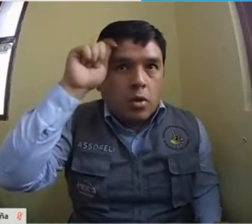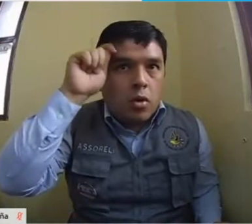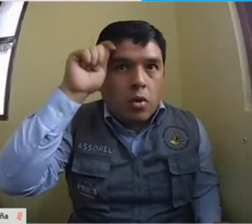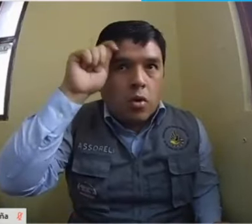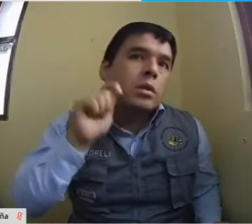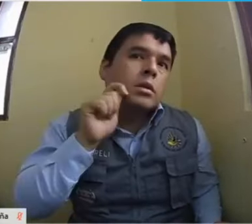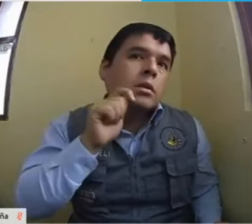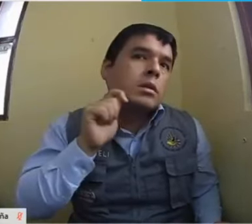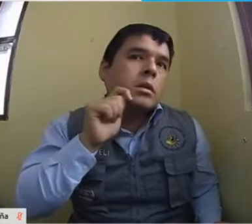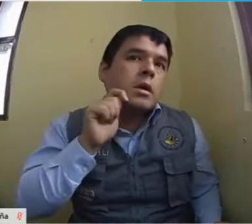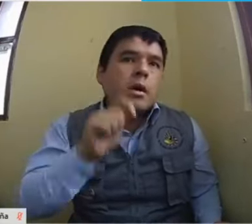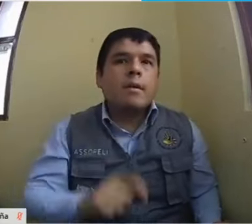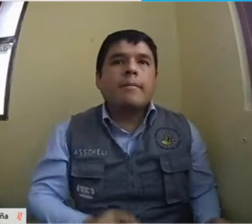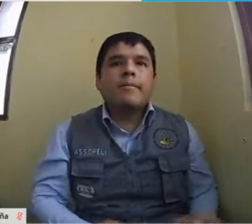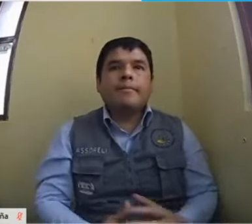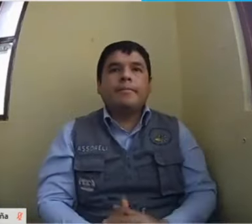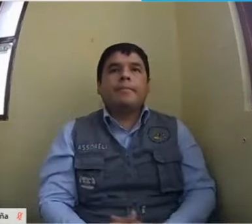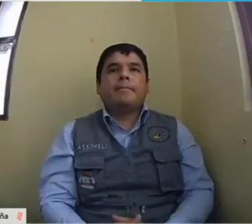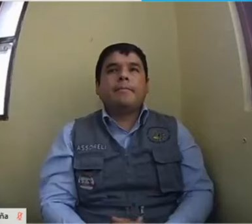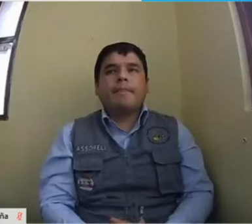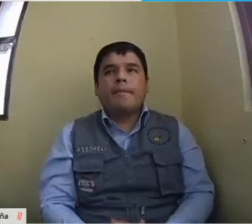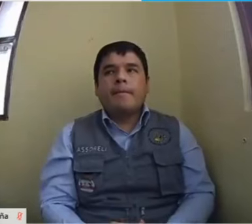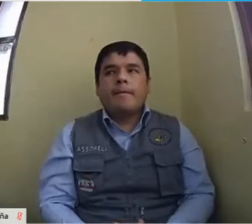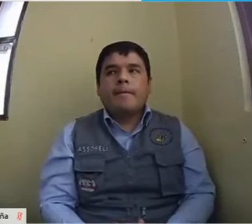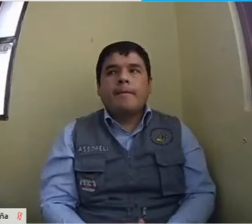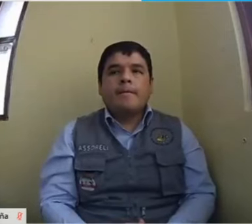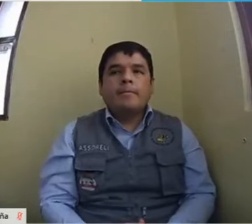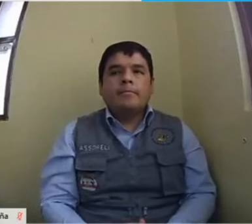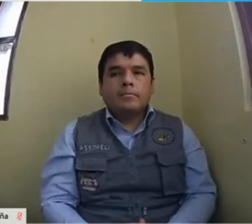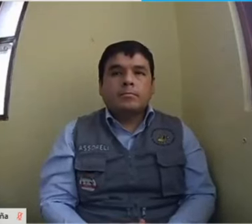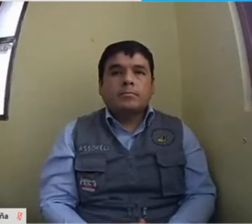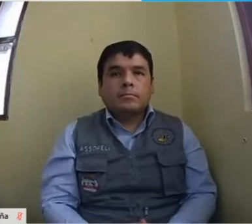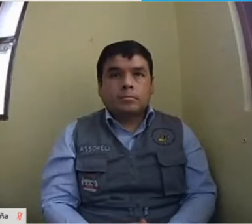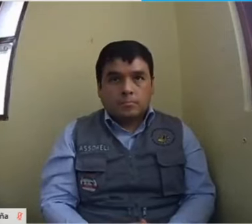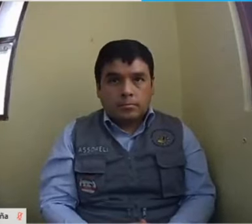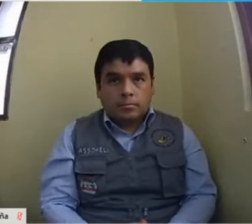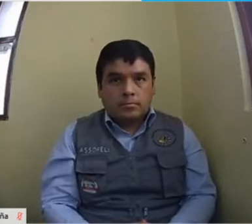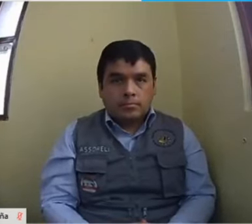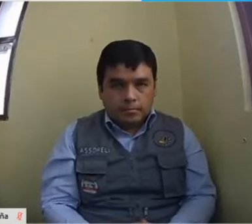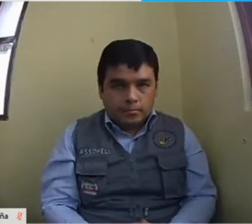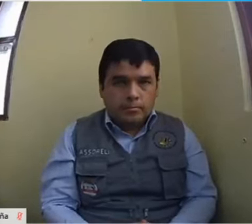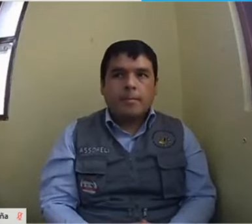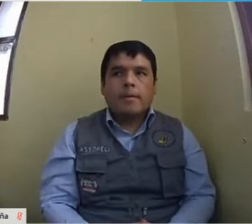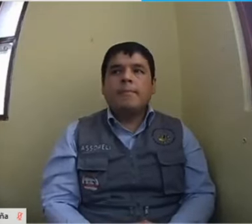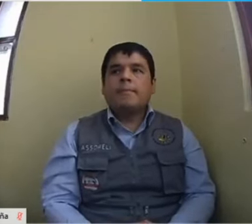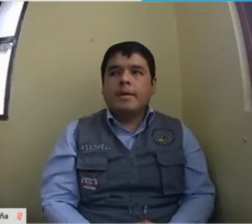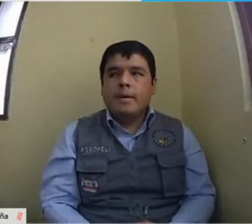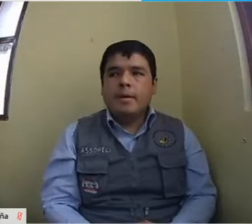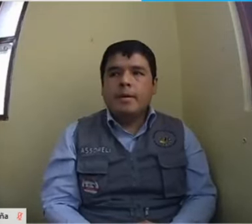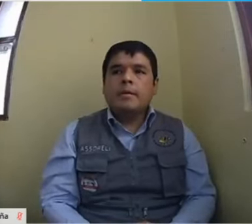del labio. Tía abajo, tío arriba. Para relacionar y recordar.